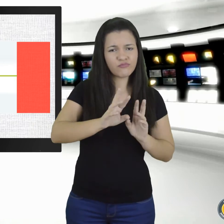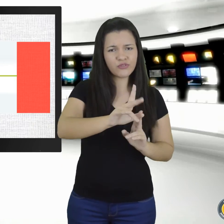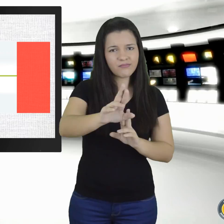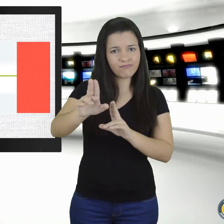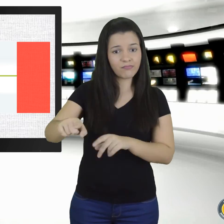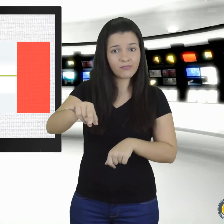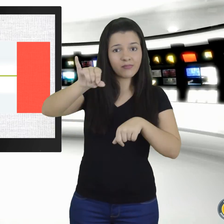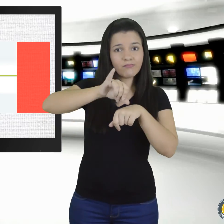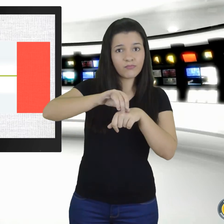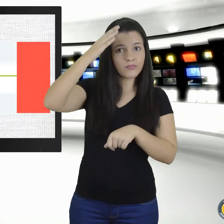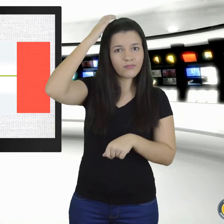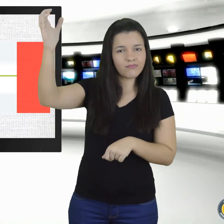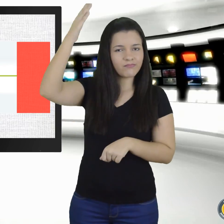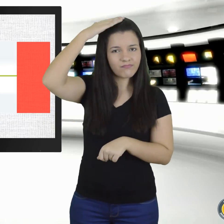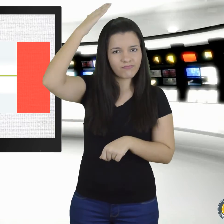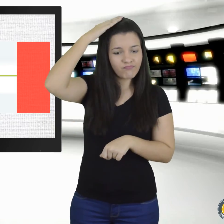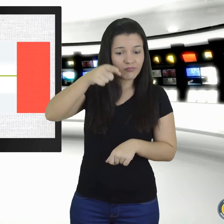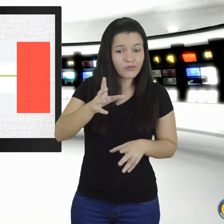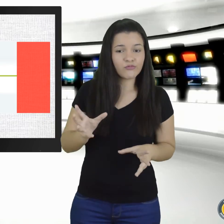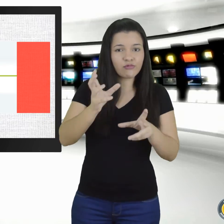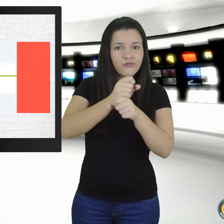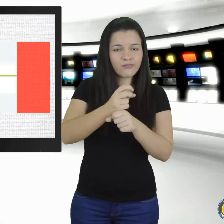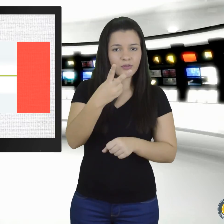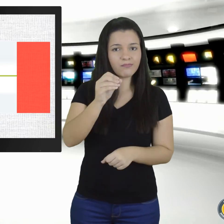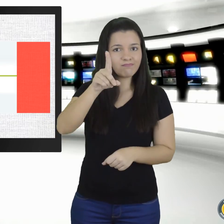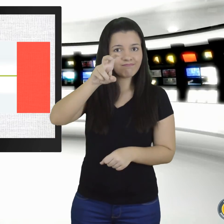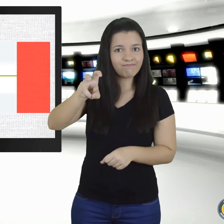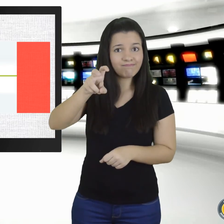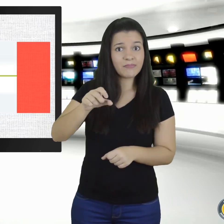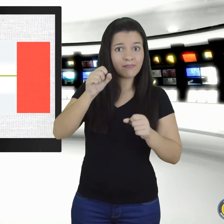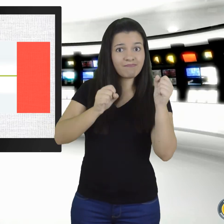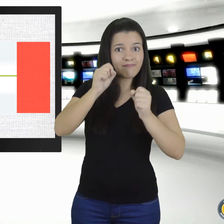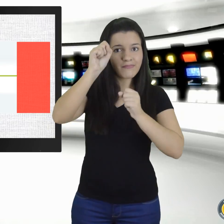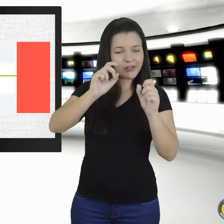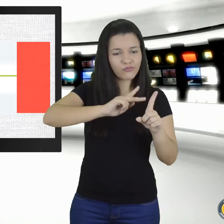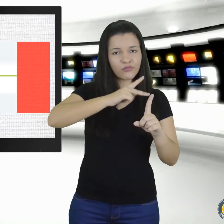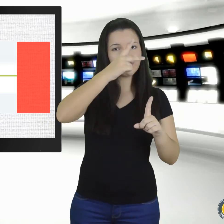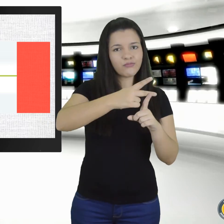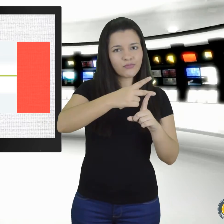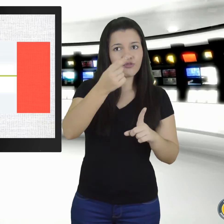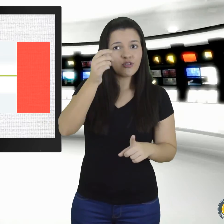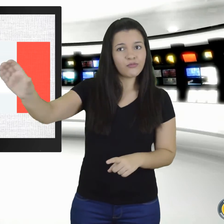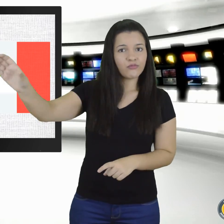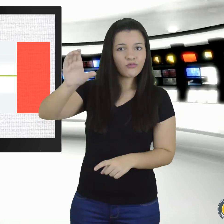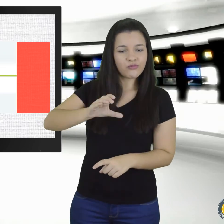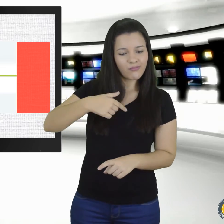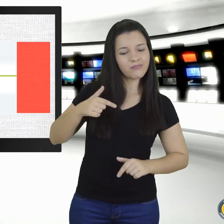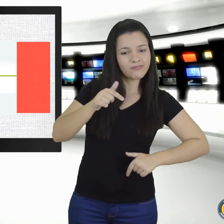Este avanço, nesse ano, chegou a mais de 50% em relação a 2014. Além